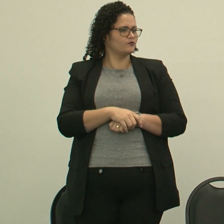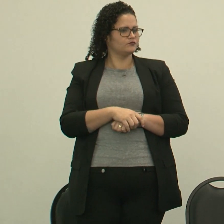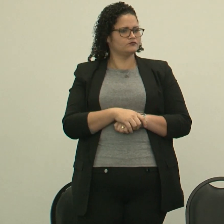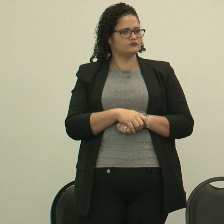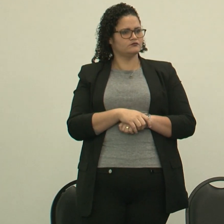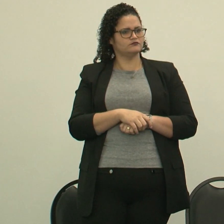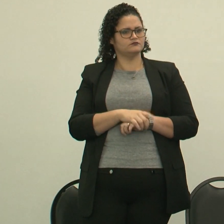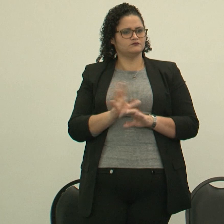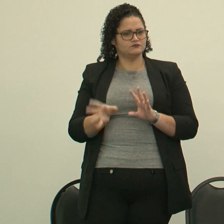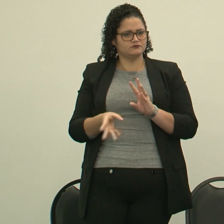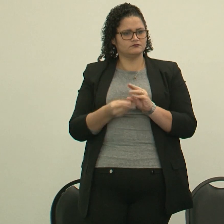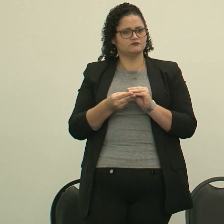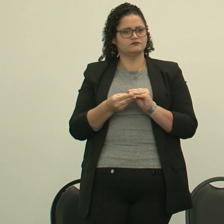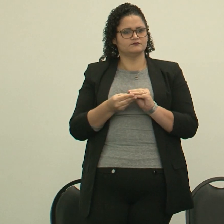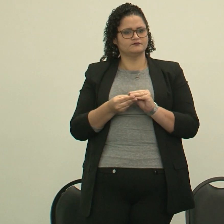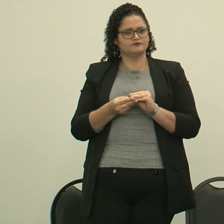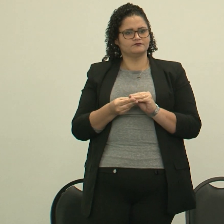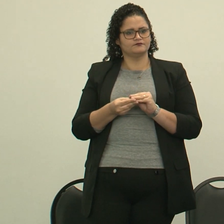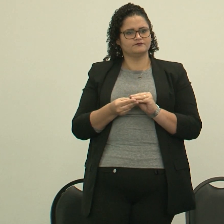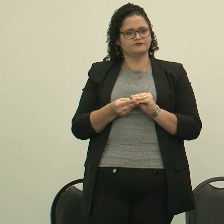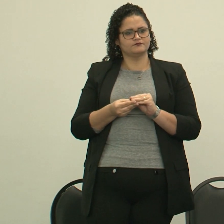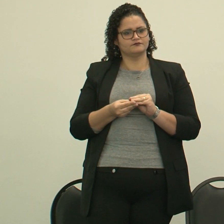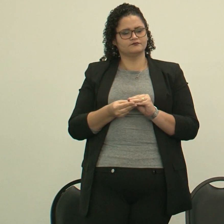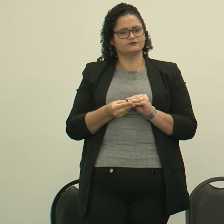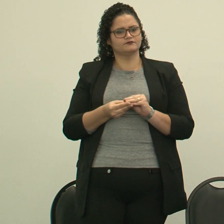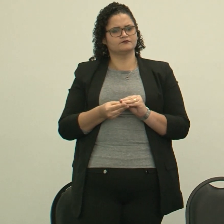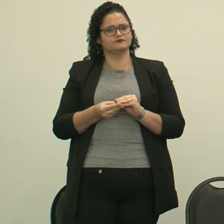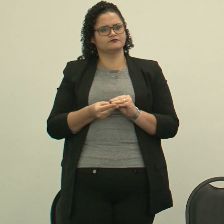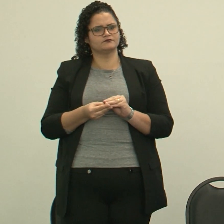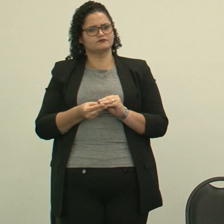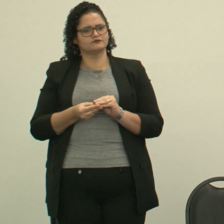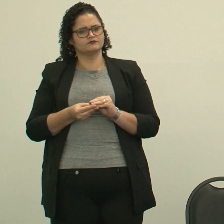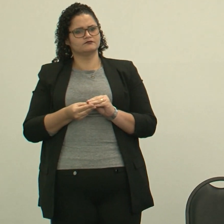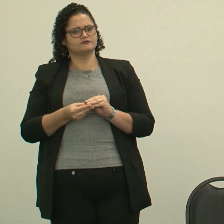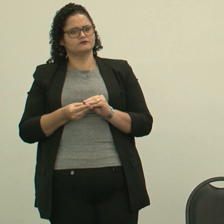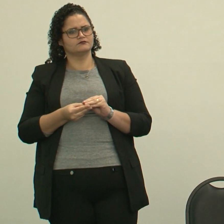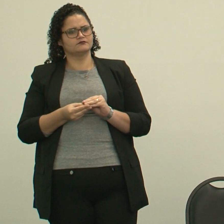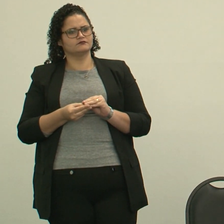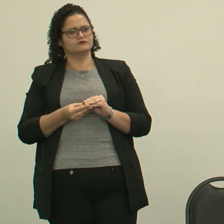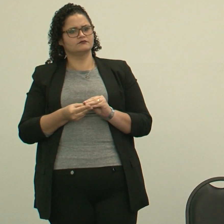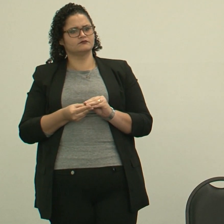Vem alguma coisa além do que eles propuseram?